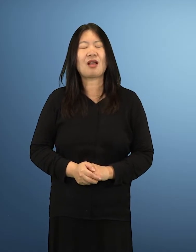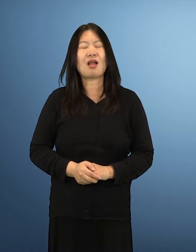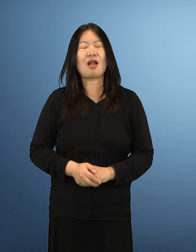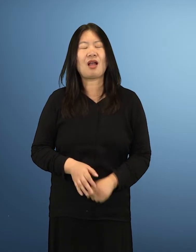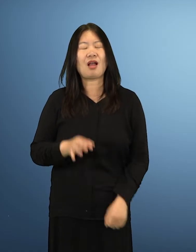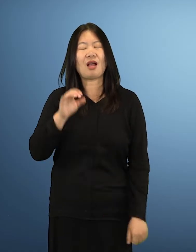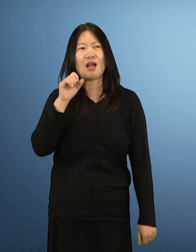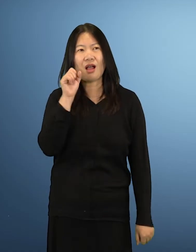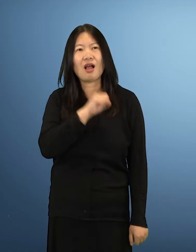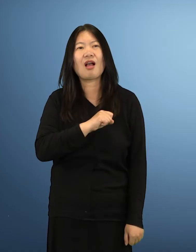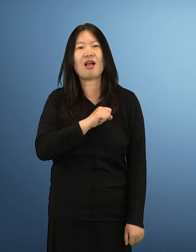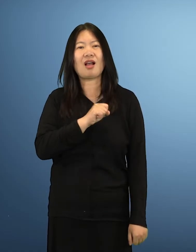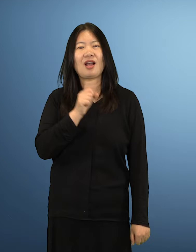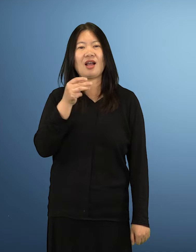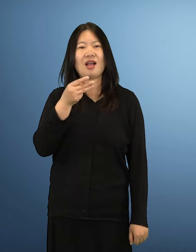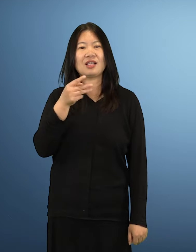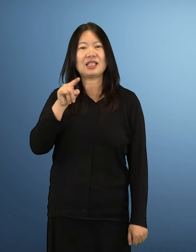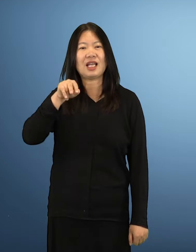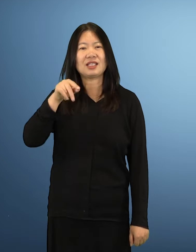테스형,